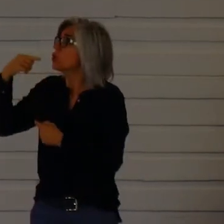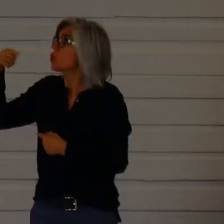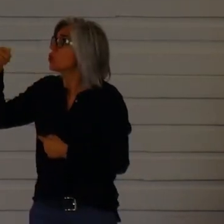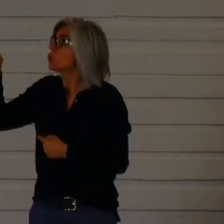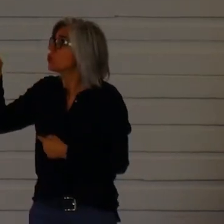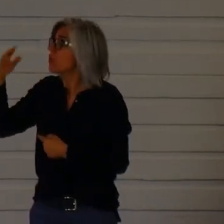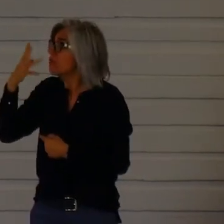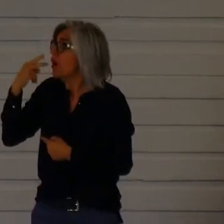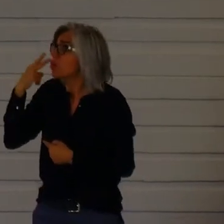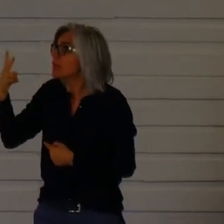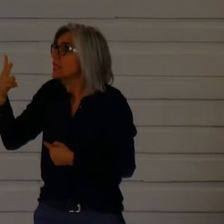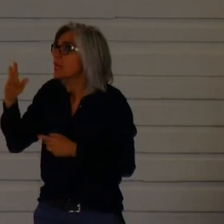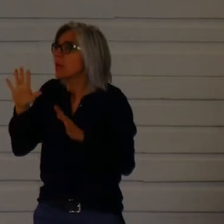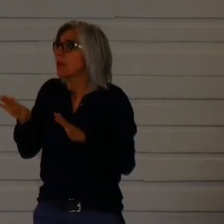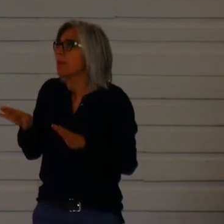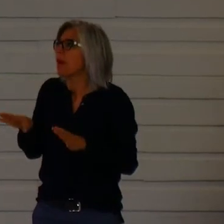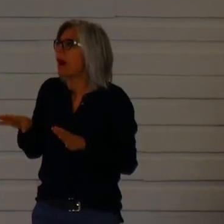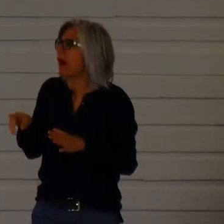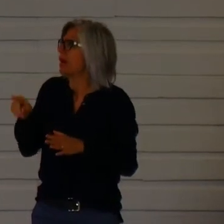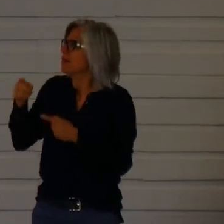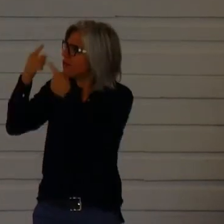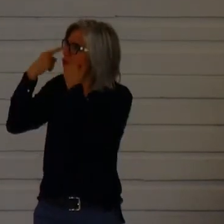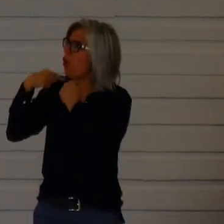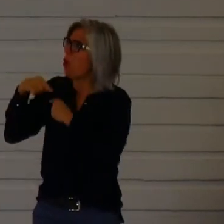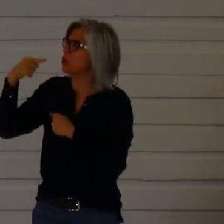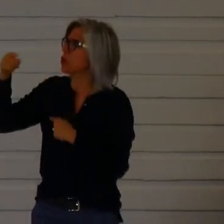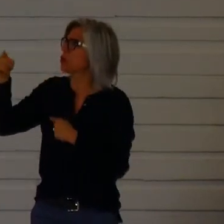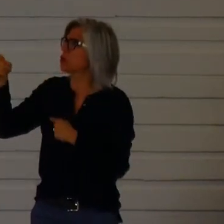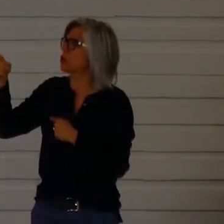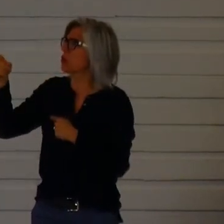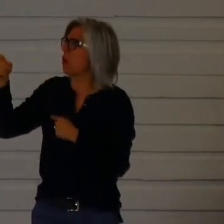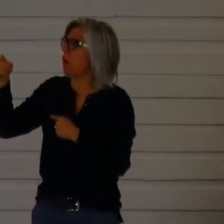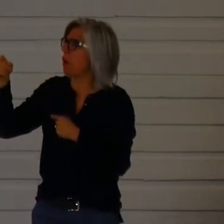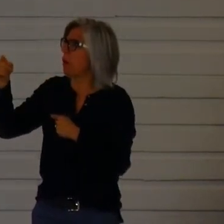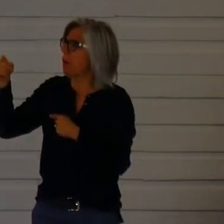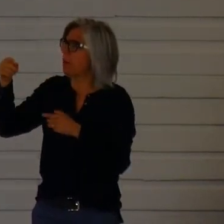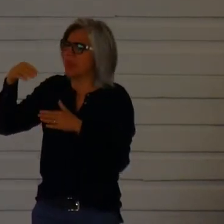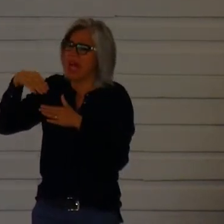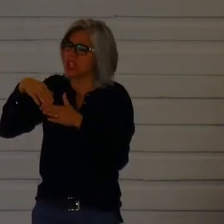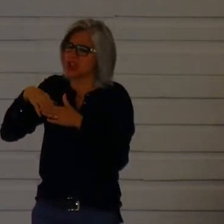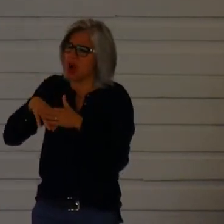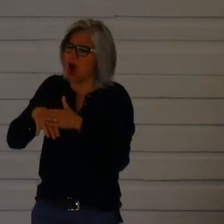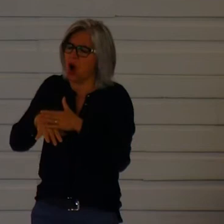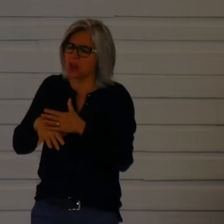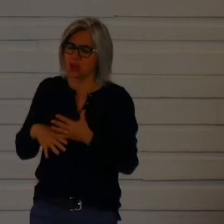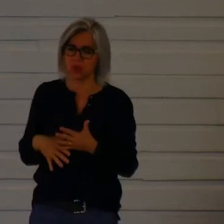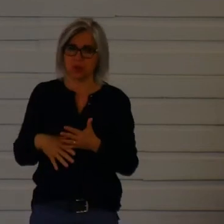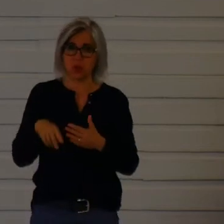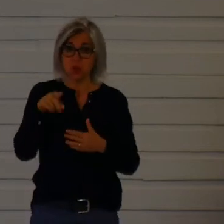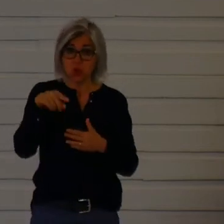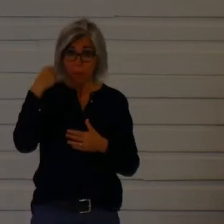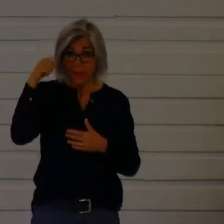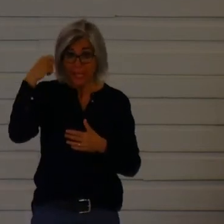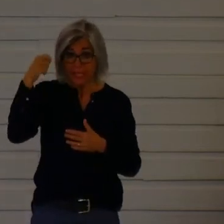fatto questa considerazione? Avete mai passato questo momento che pensi che il volto di Dio è nascosto da te?